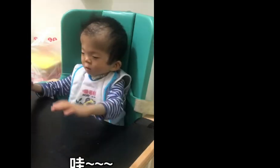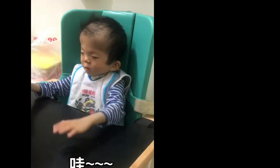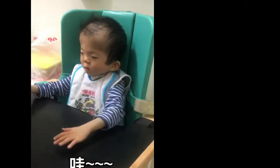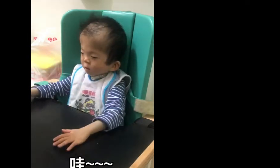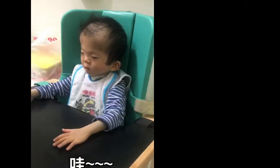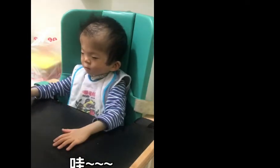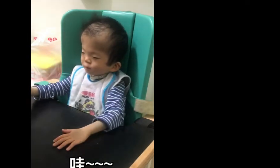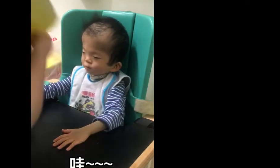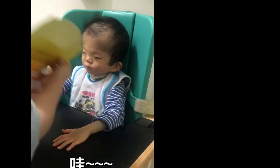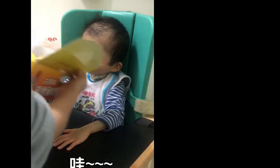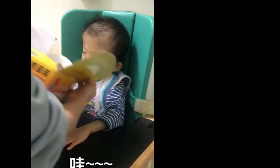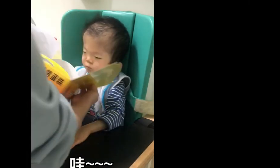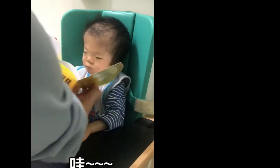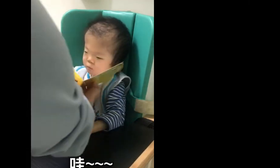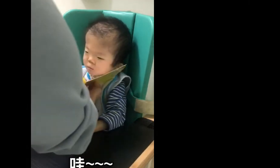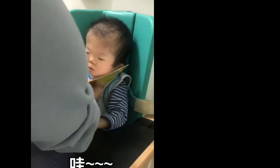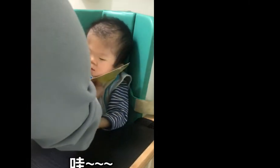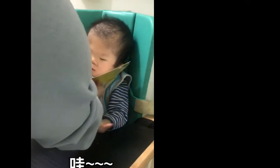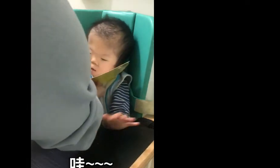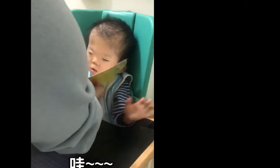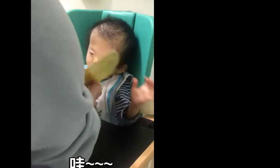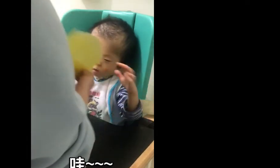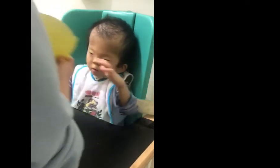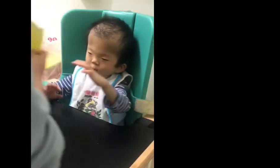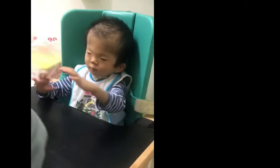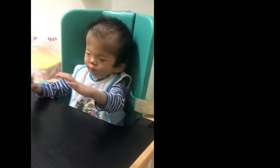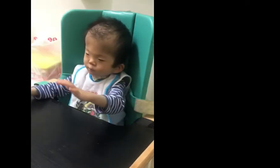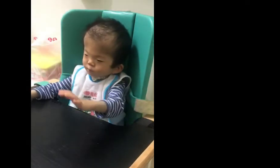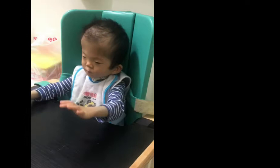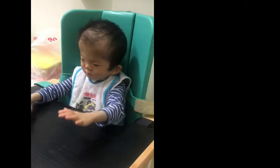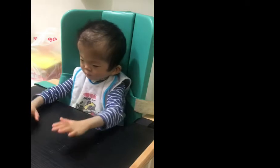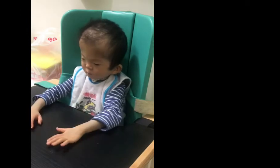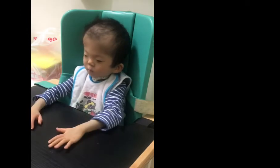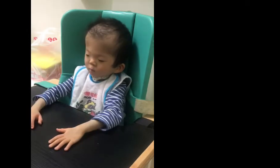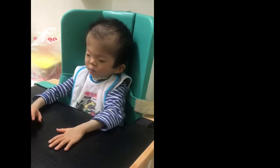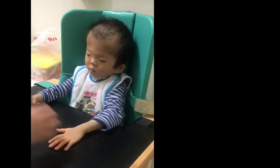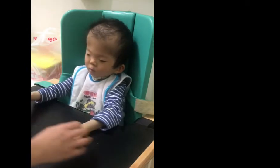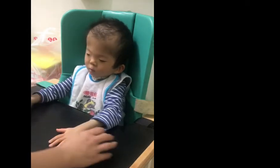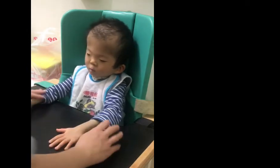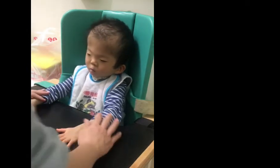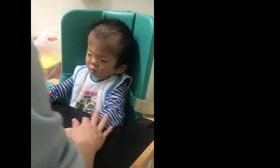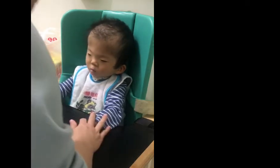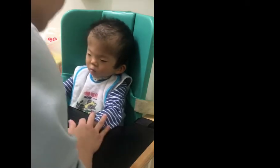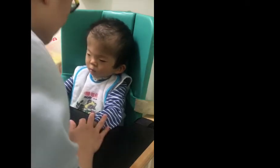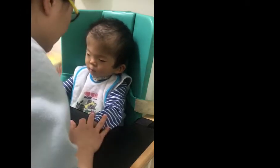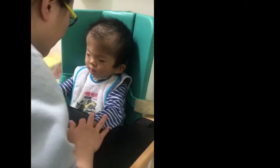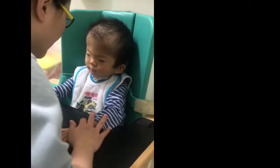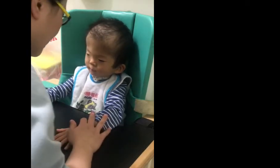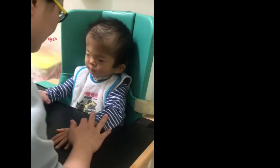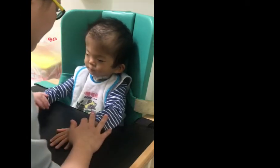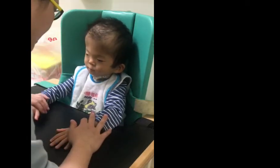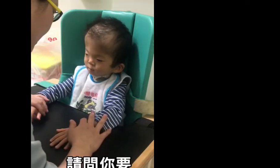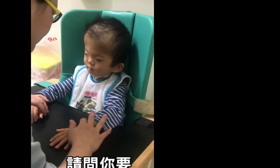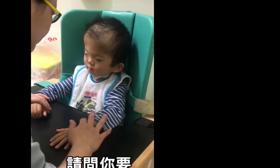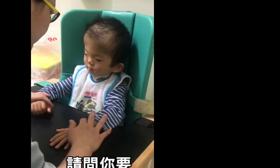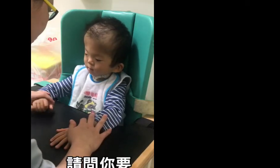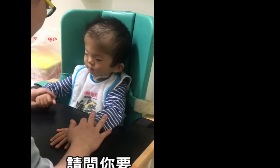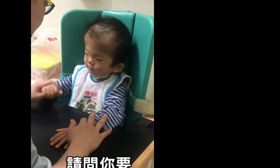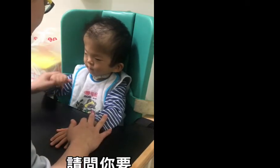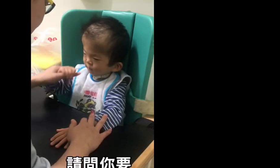香，好香啊！你要吃蛋糕吗？你要吃蛋糕吗？请问你要吃蛋糕？